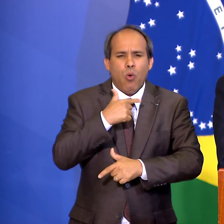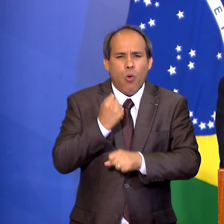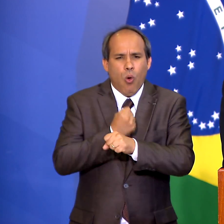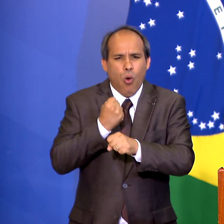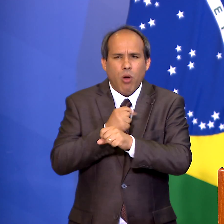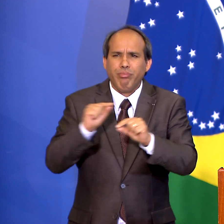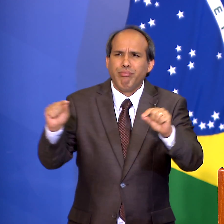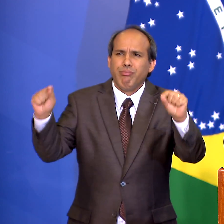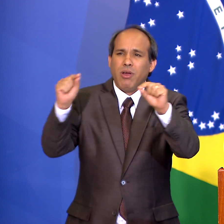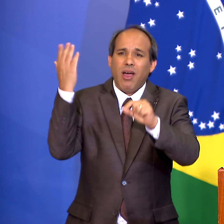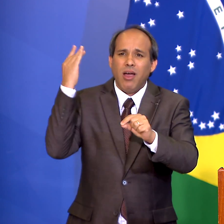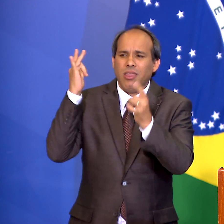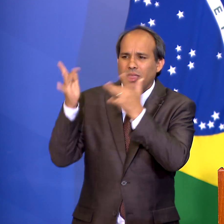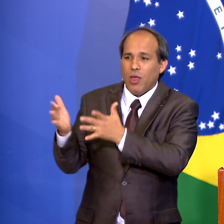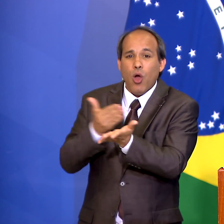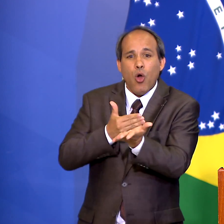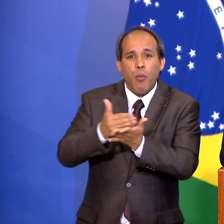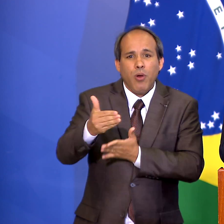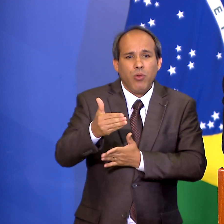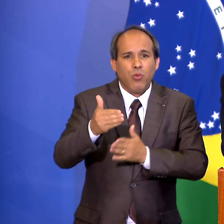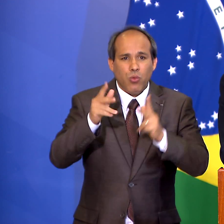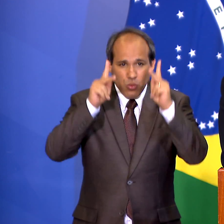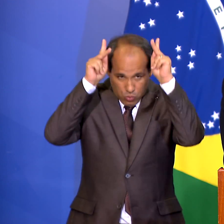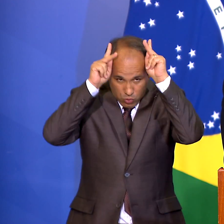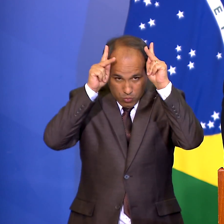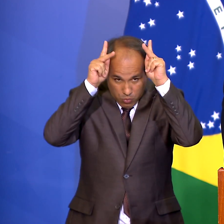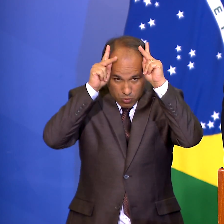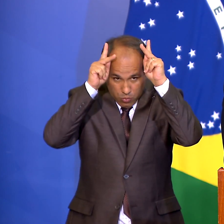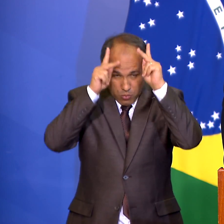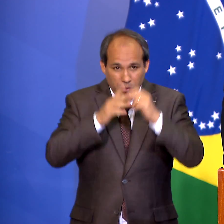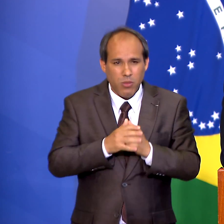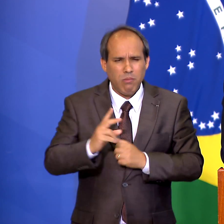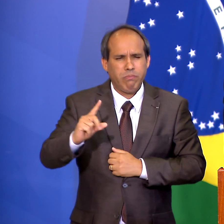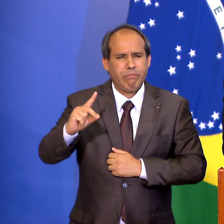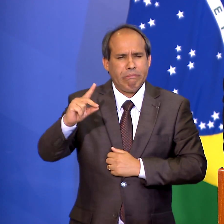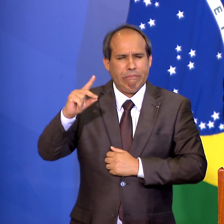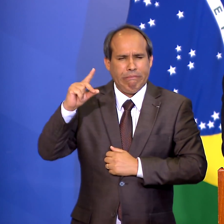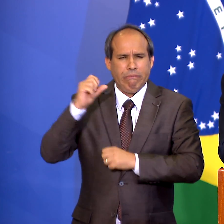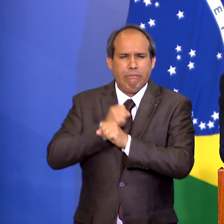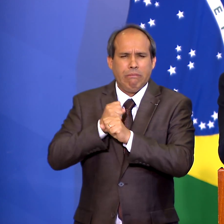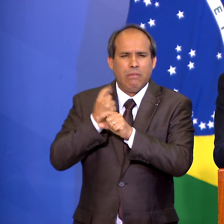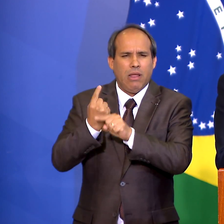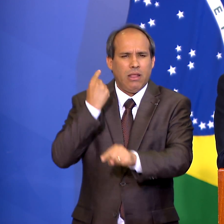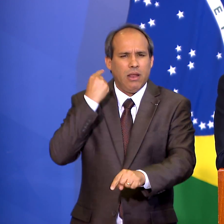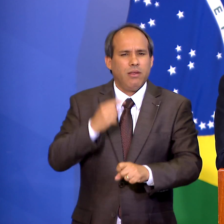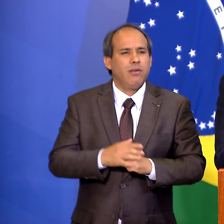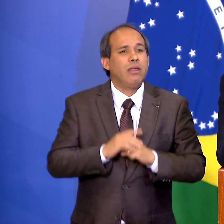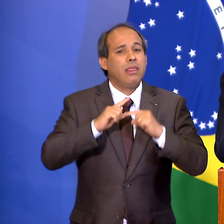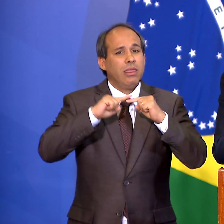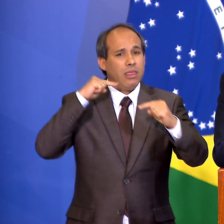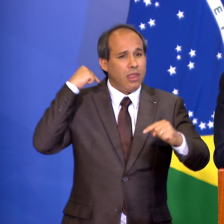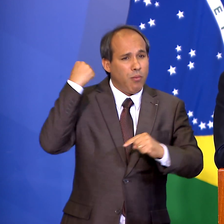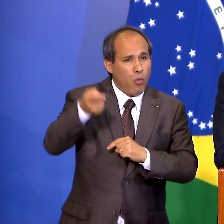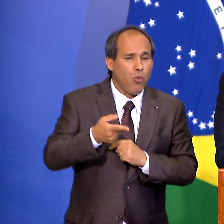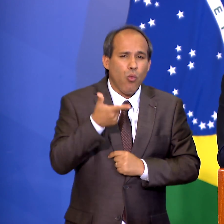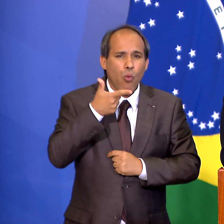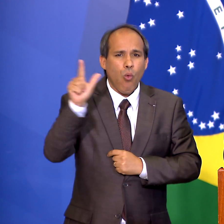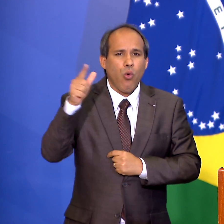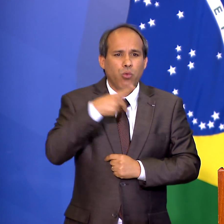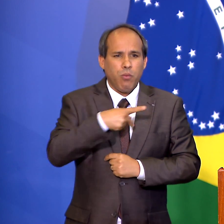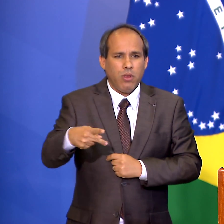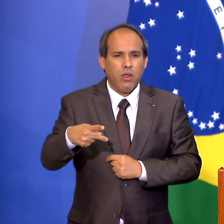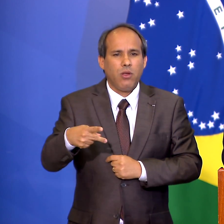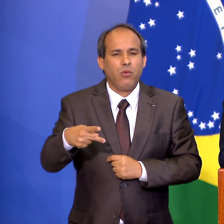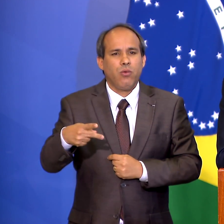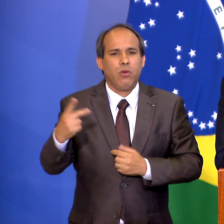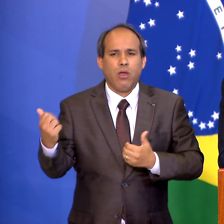tempo. Começou com Dom Pedro, né? Idealizada lá atrás. Depois, o outro presidente que assumiu